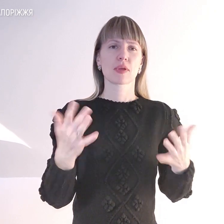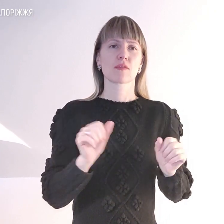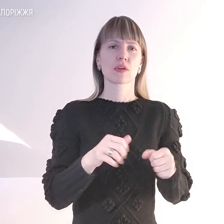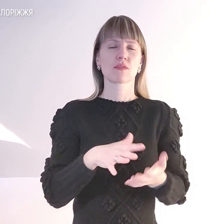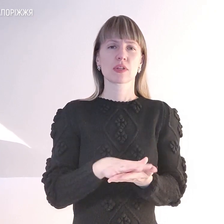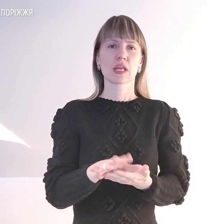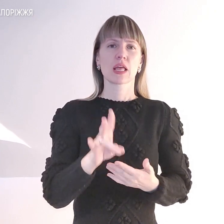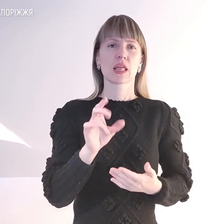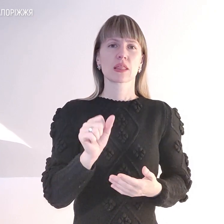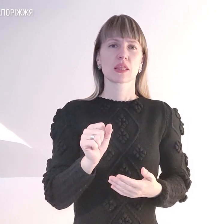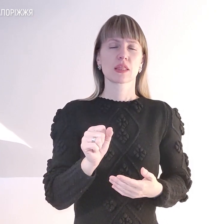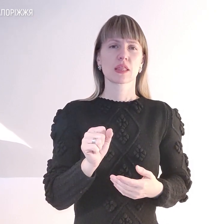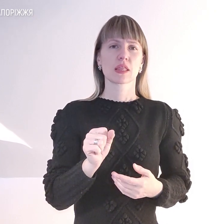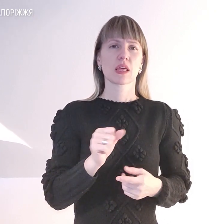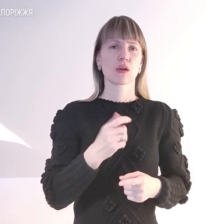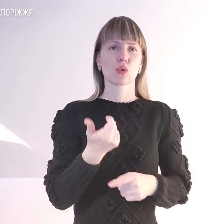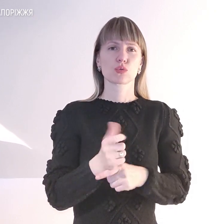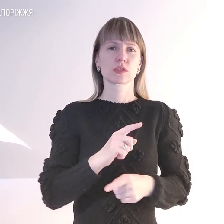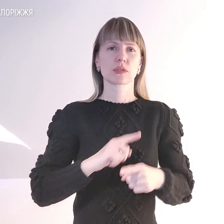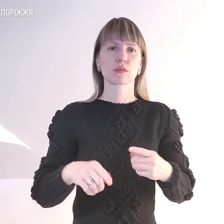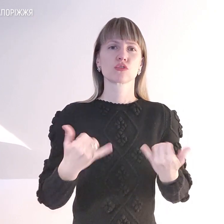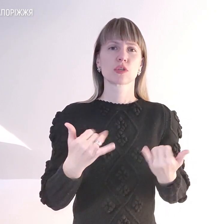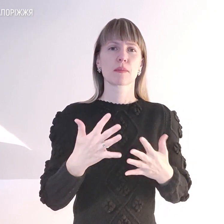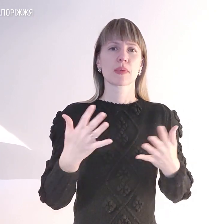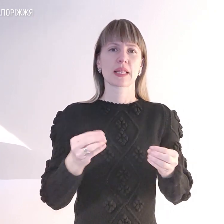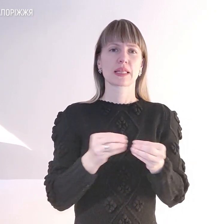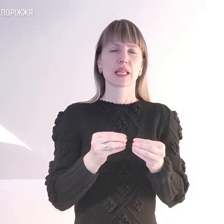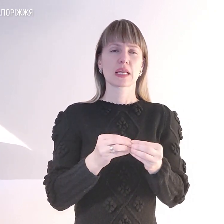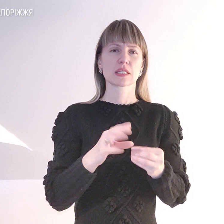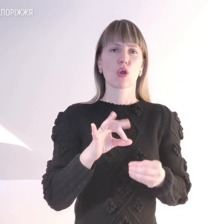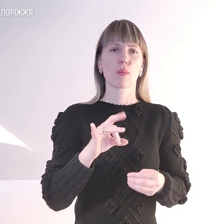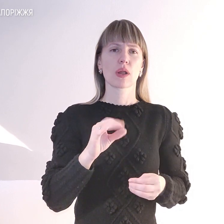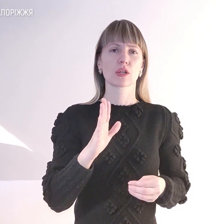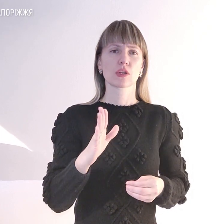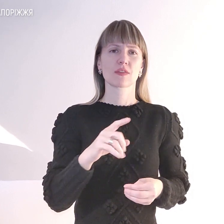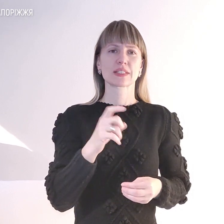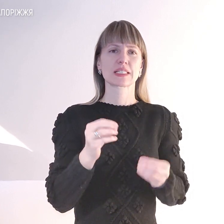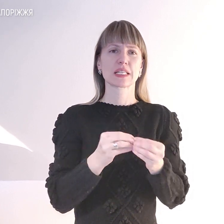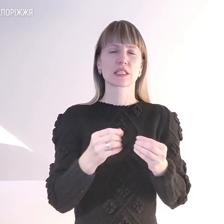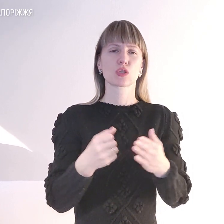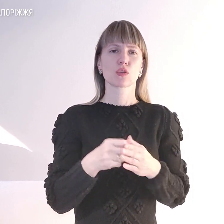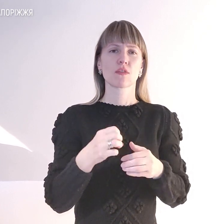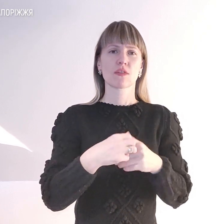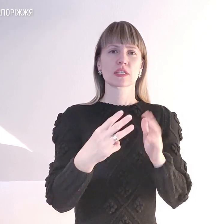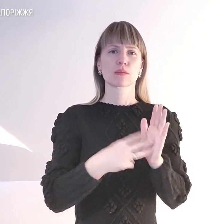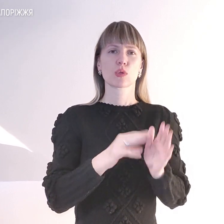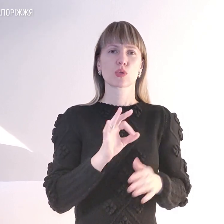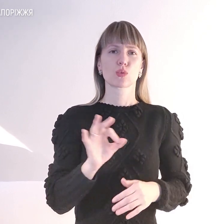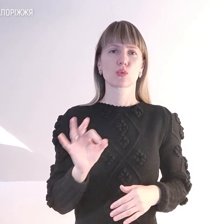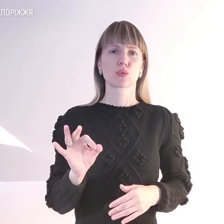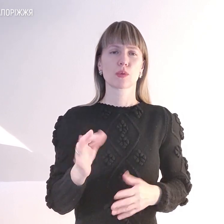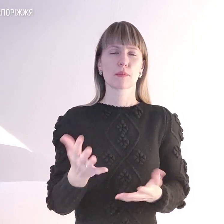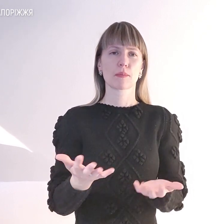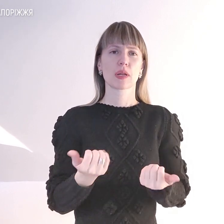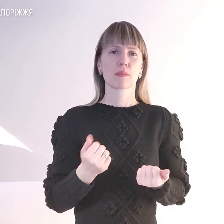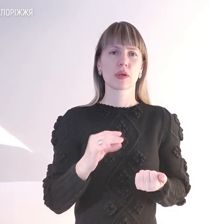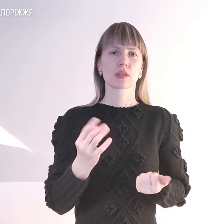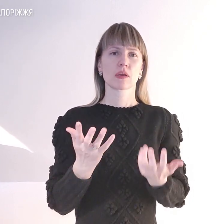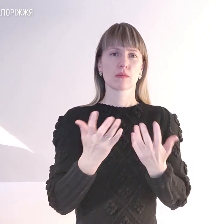на архітермінове. І наразі в нас більше ніж 10 операторів з 10 до 18.00. приймають та оброблюють заявки на